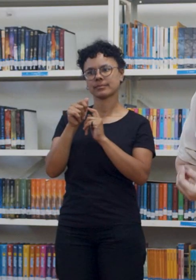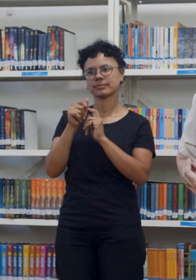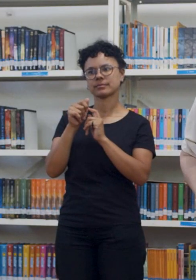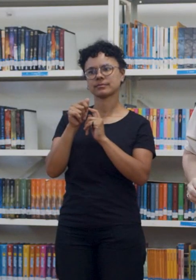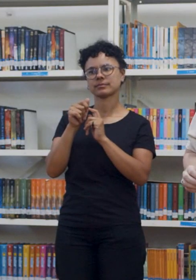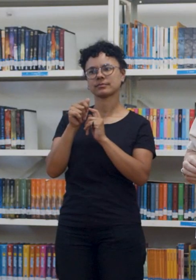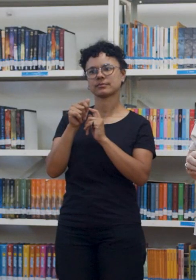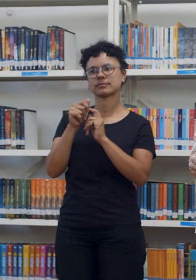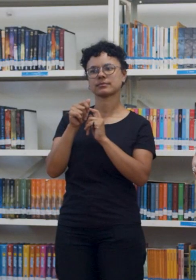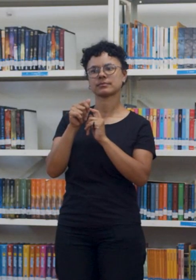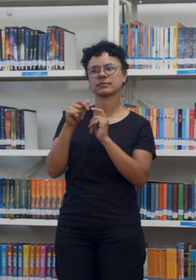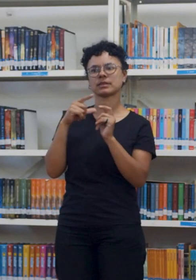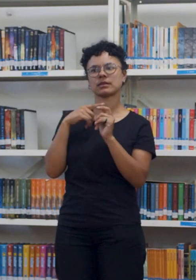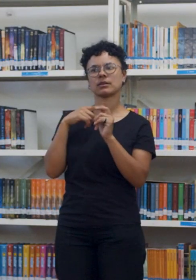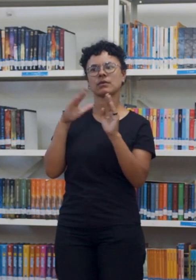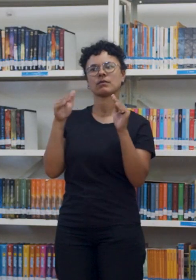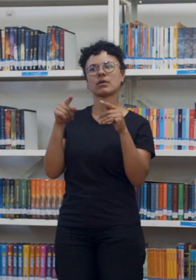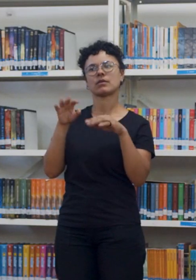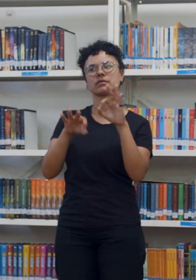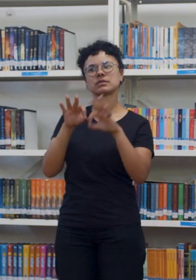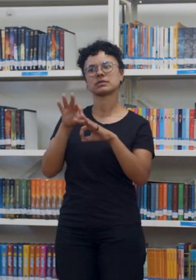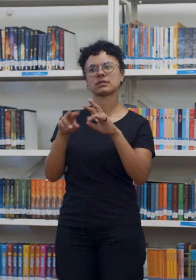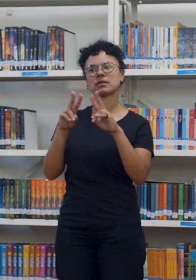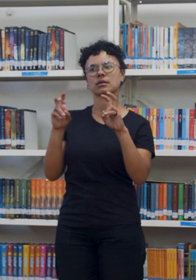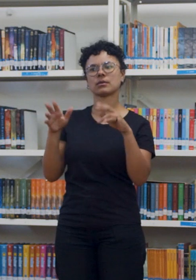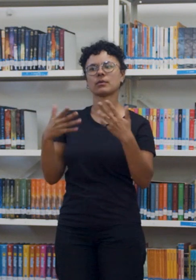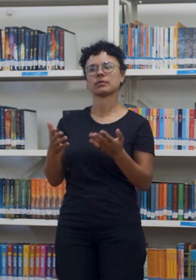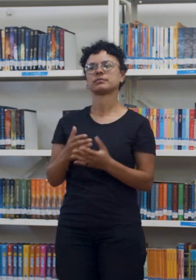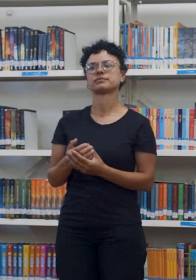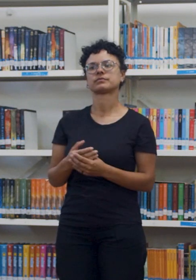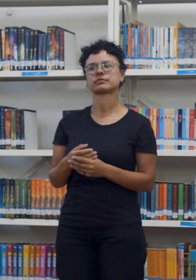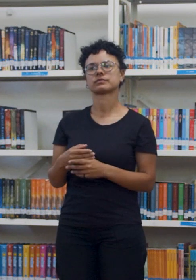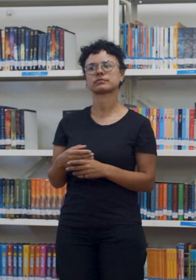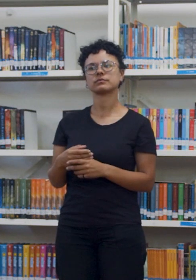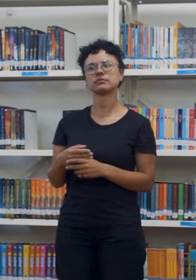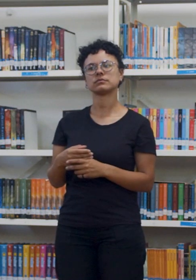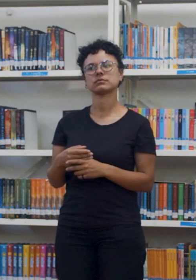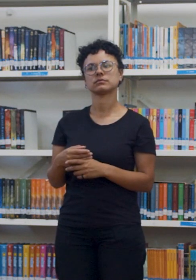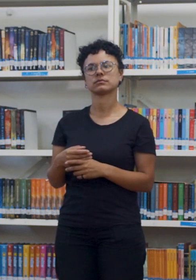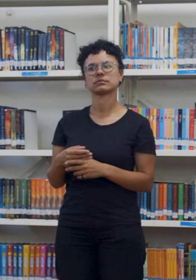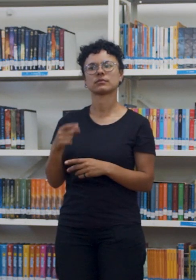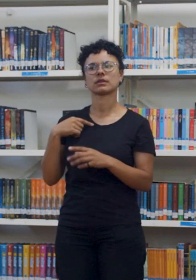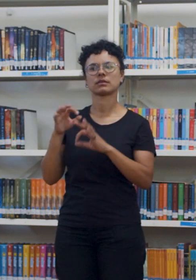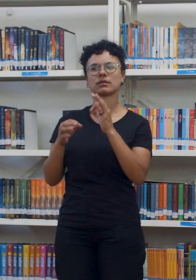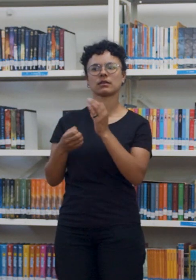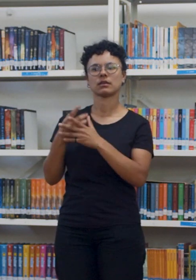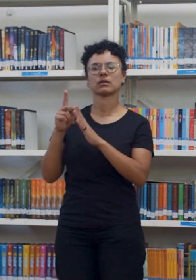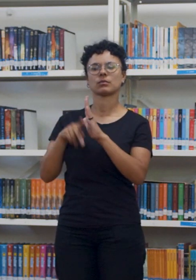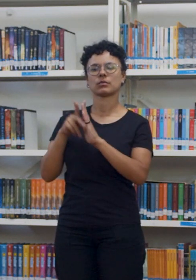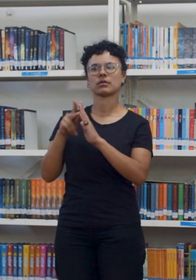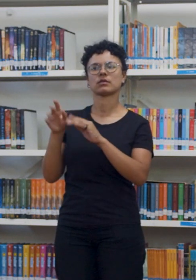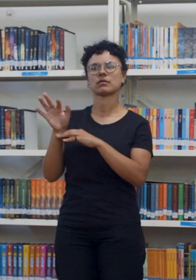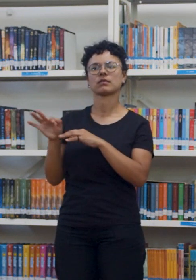tem o que de foco nessa oficina para escrever? Eu estou criando, com um projeto de